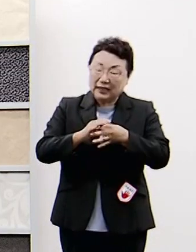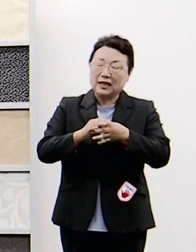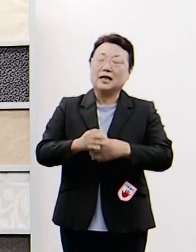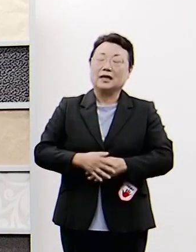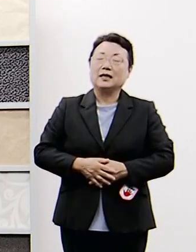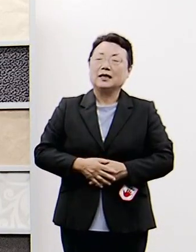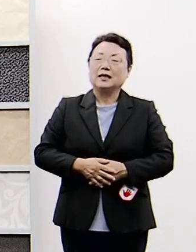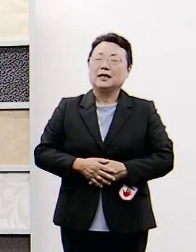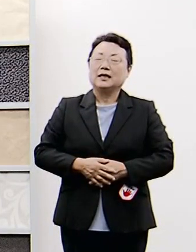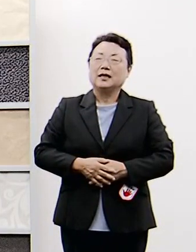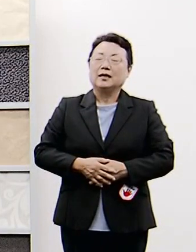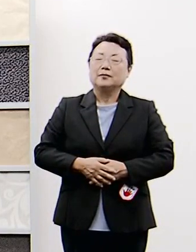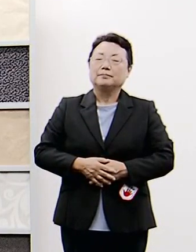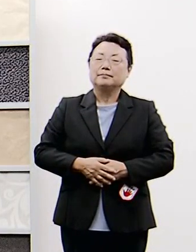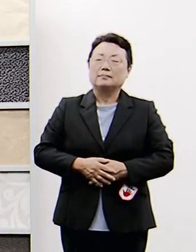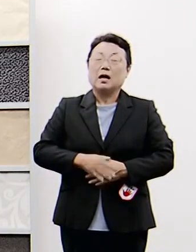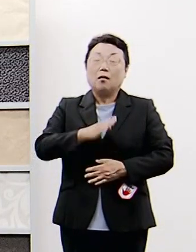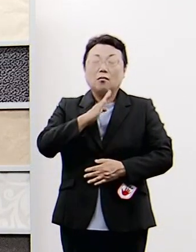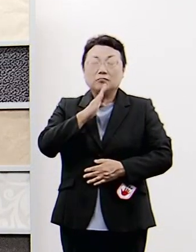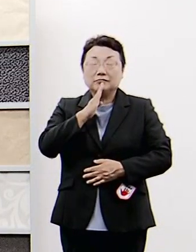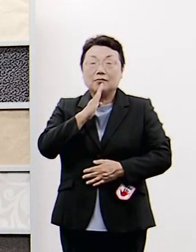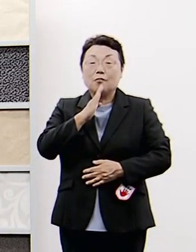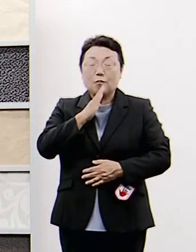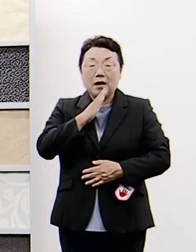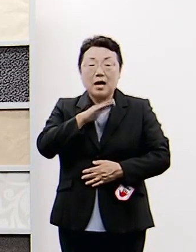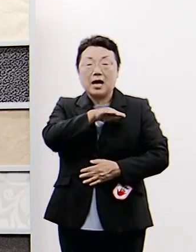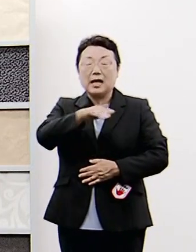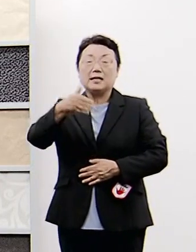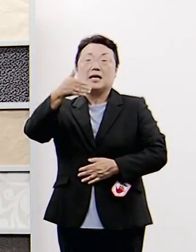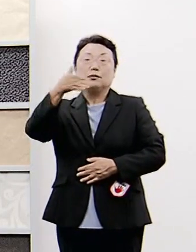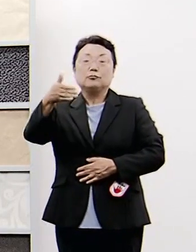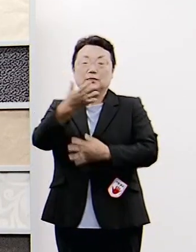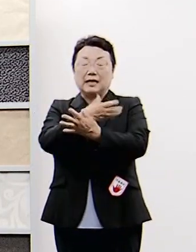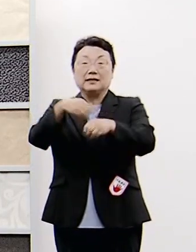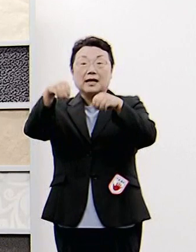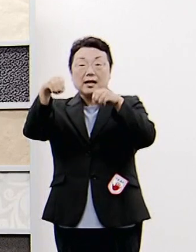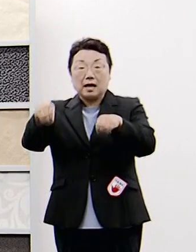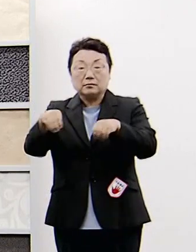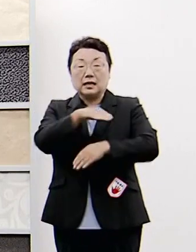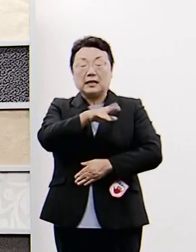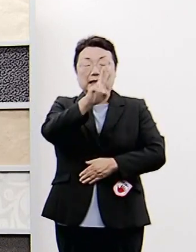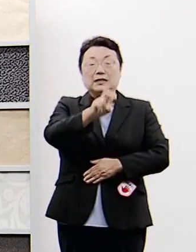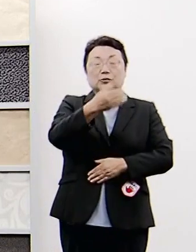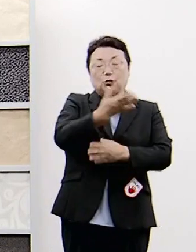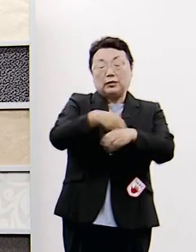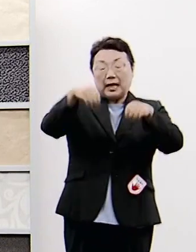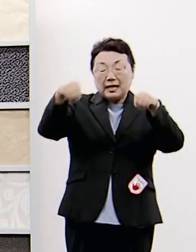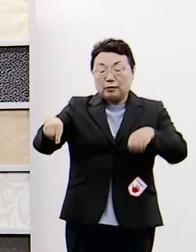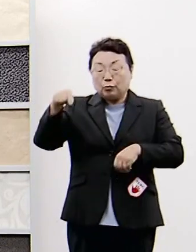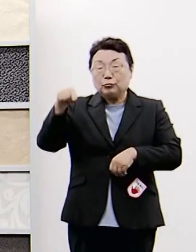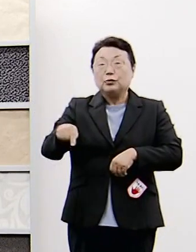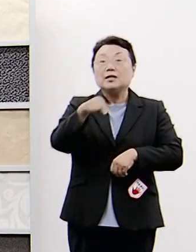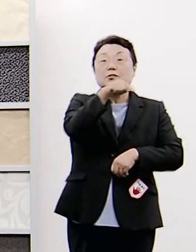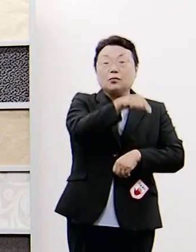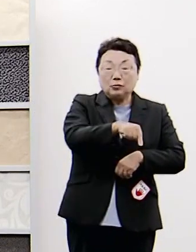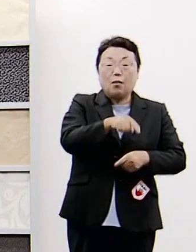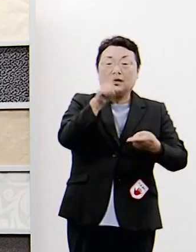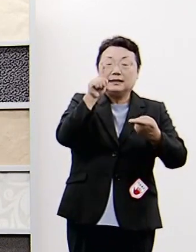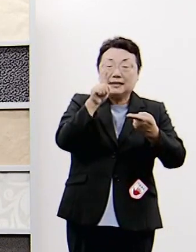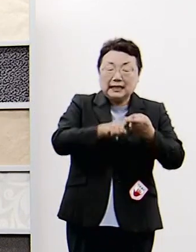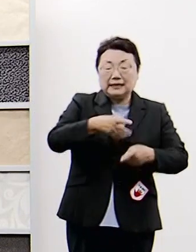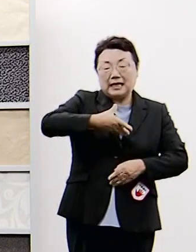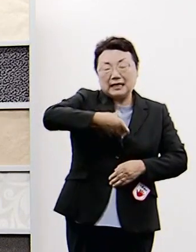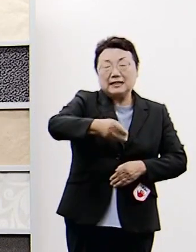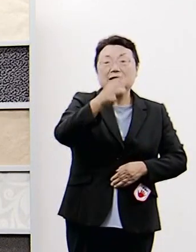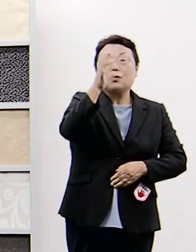これですけども本来は平成9年契約及び平成29年契約における適正賃料額